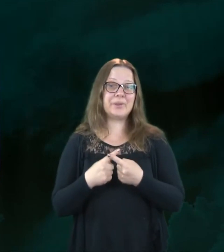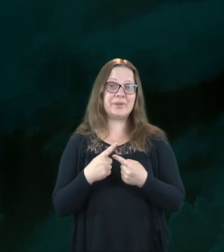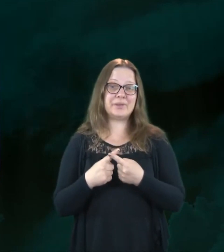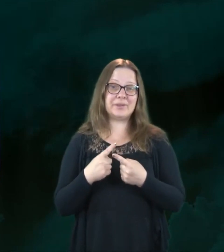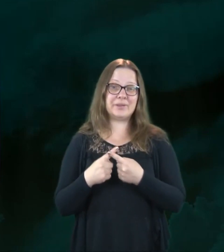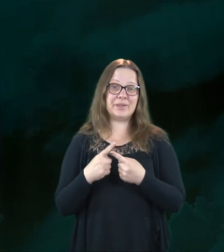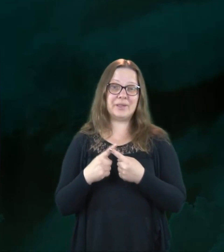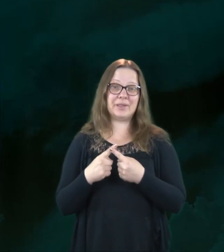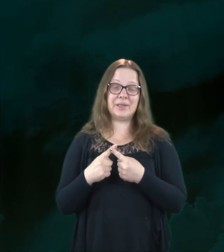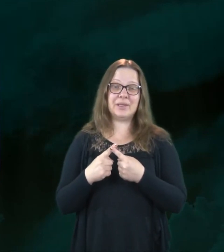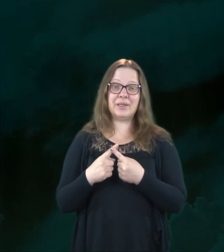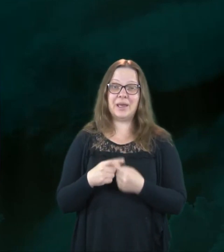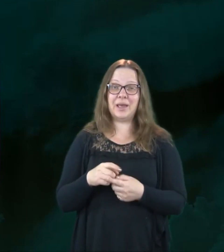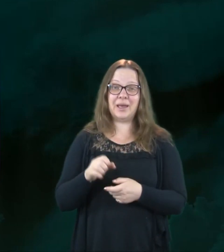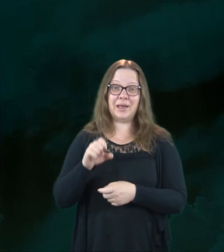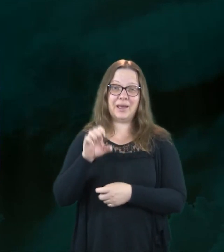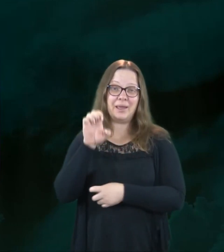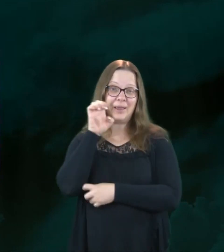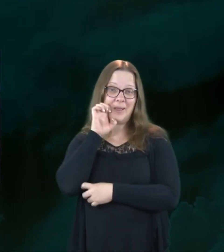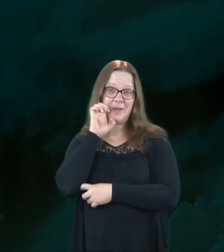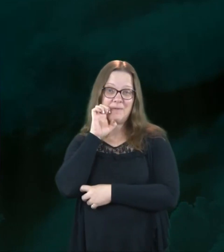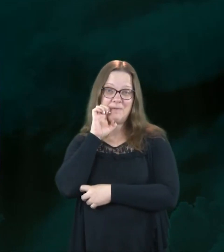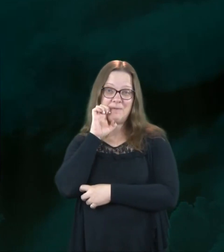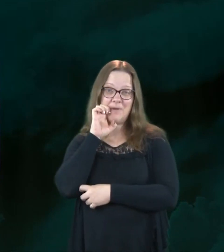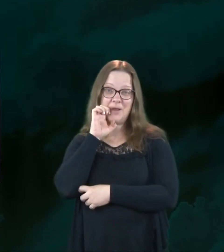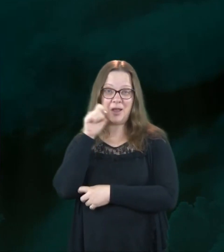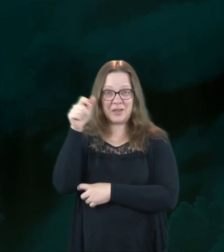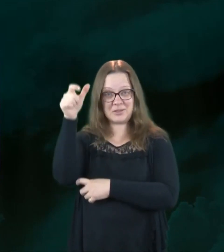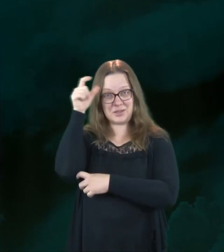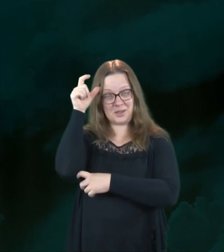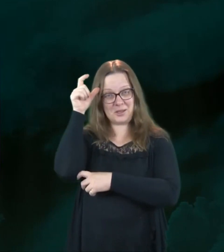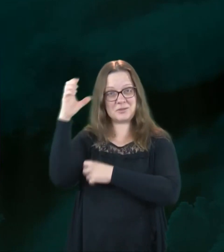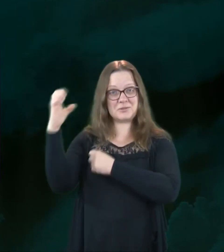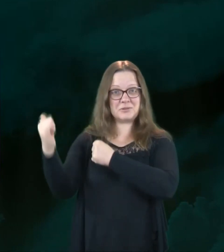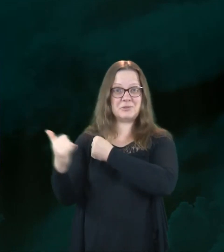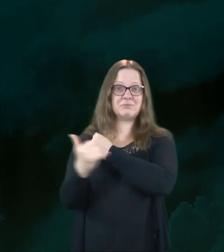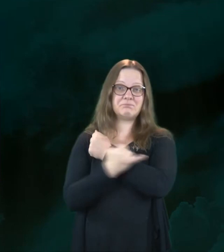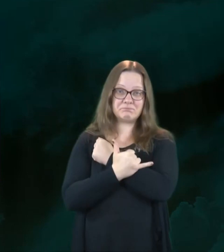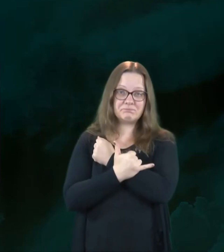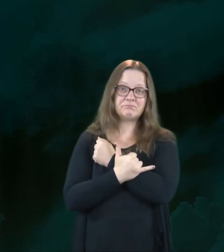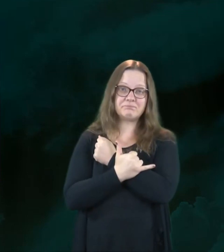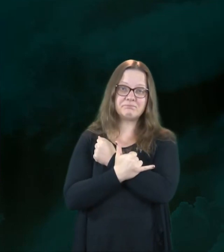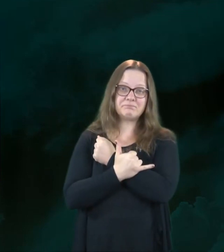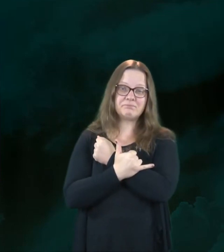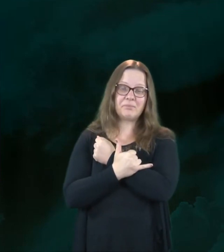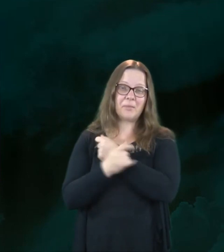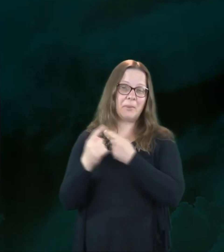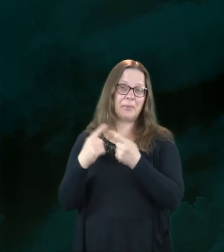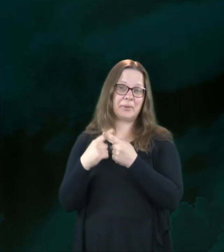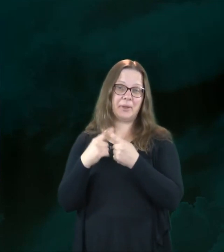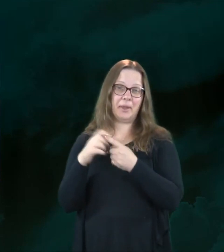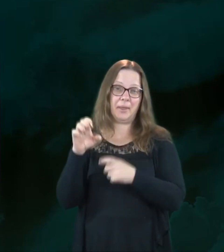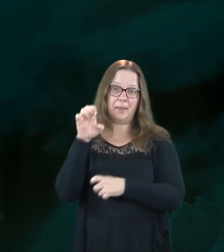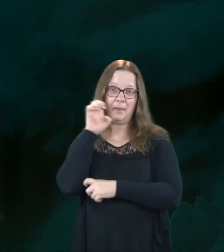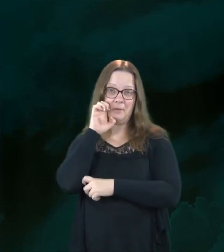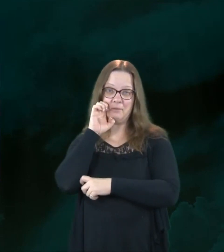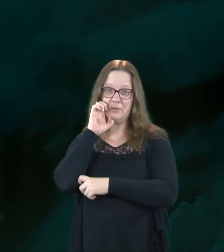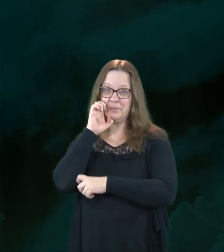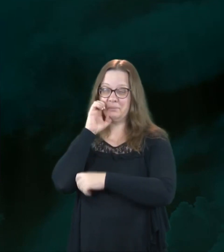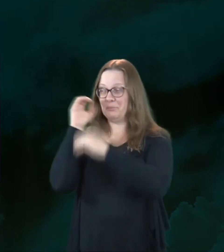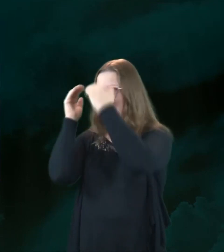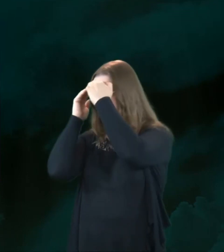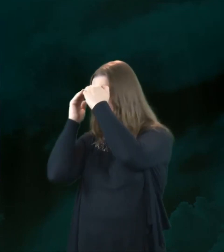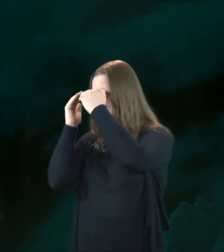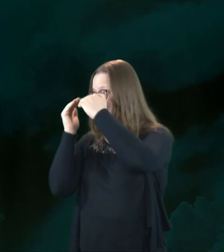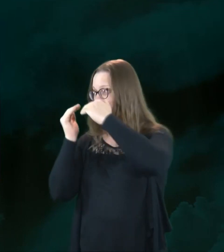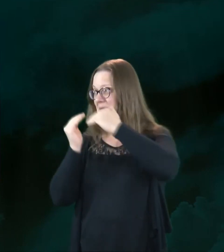pelo inimigo de Deus, transgrediu contra Deus, desobedeceu a palavra de Deus, porque no jardim do Éden, enquanto o